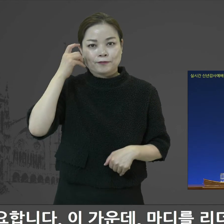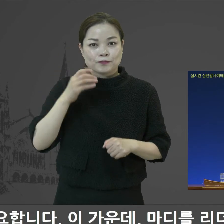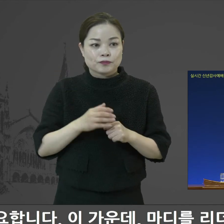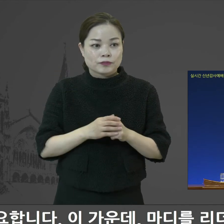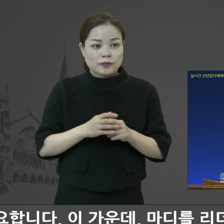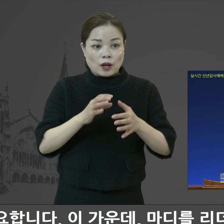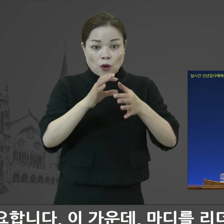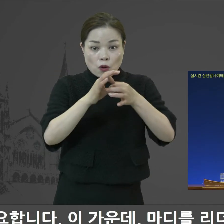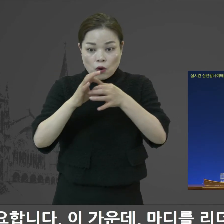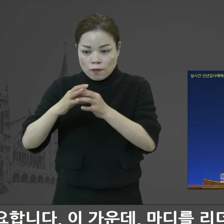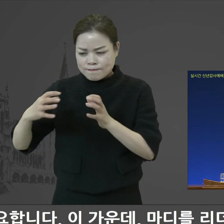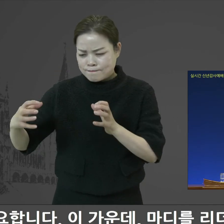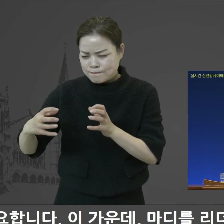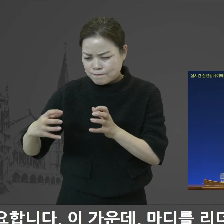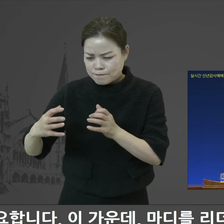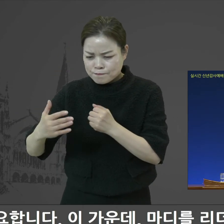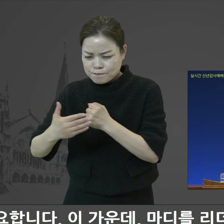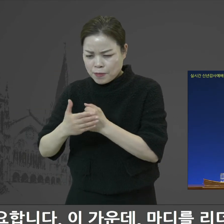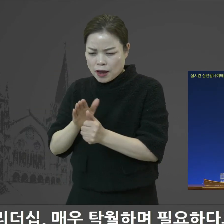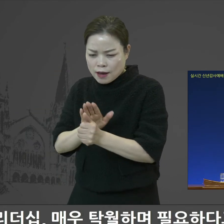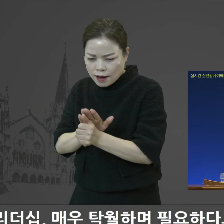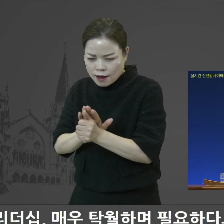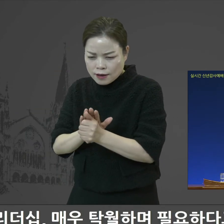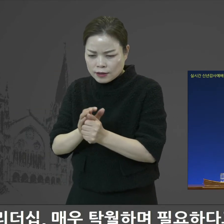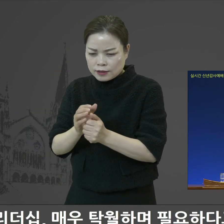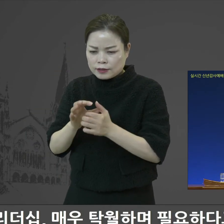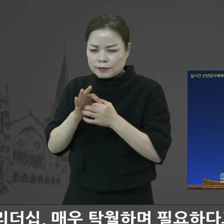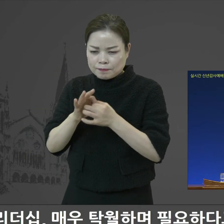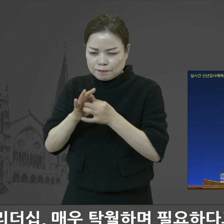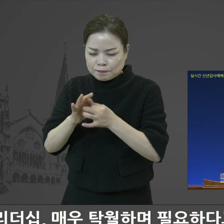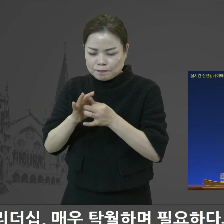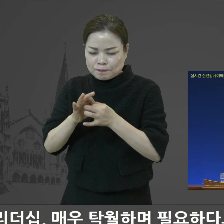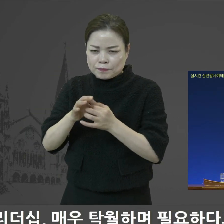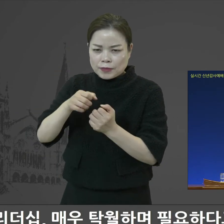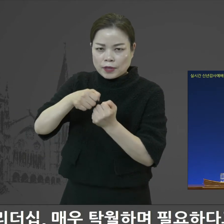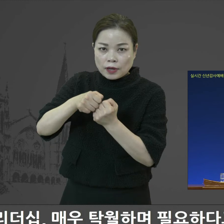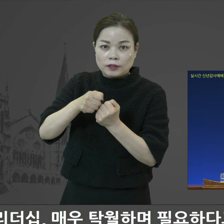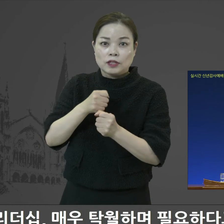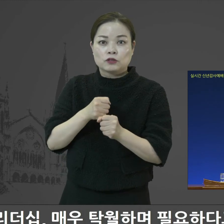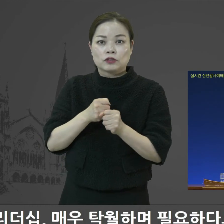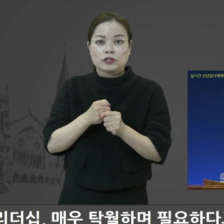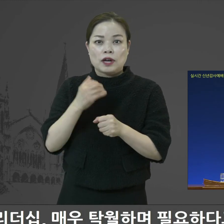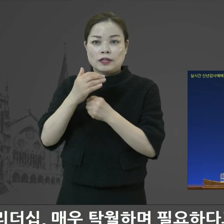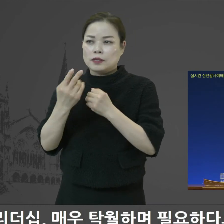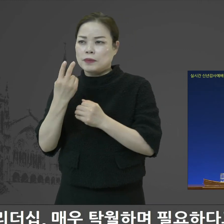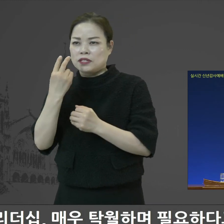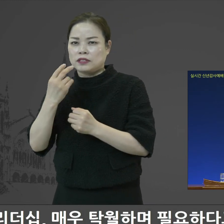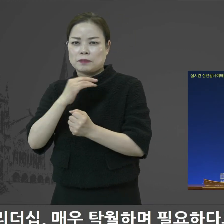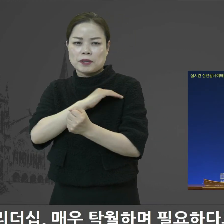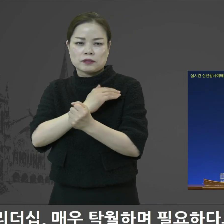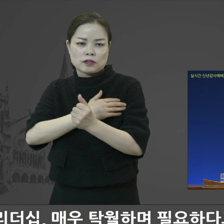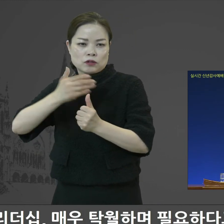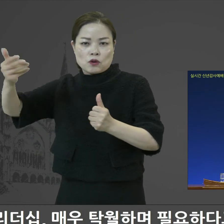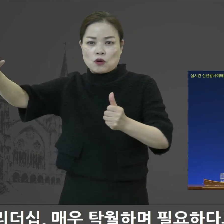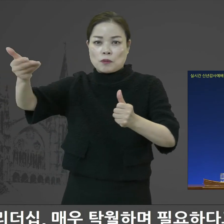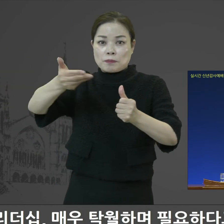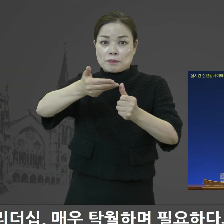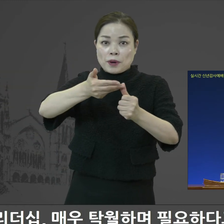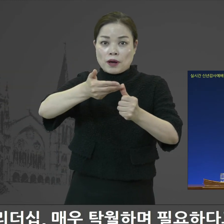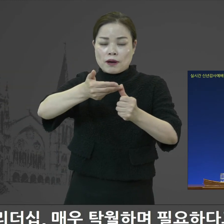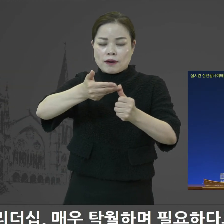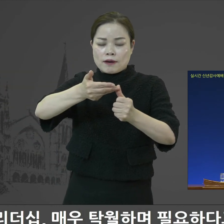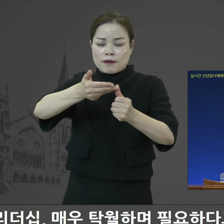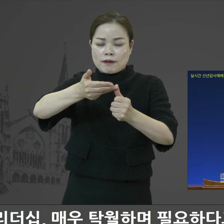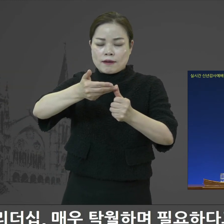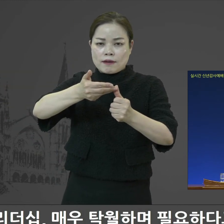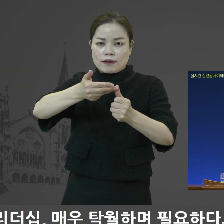연결해주고 결합해주고 도울 때 지탱해주고 하나님의 생명력을 공급해줄 수 있는 이런